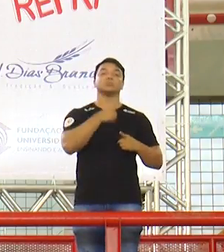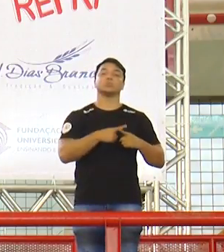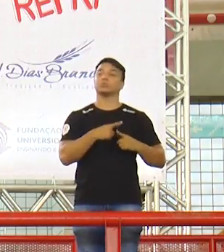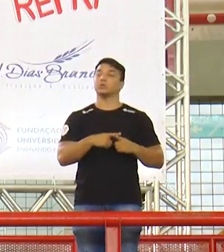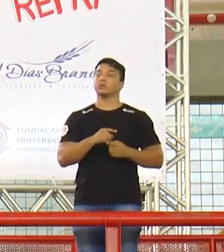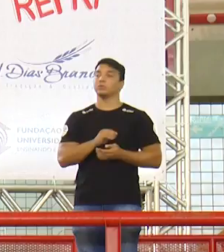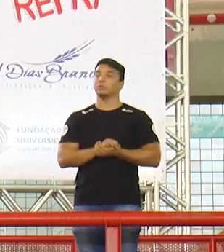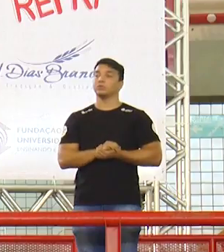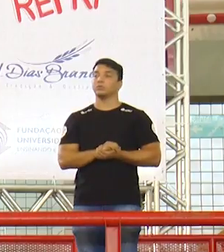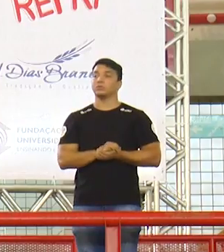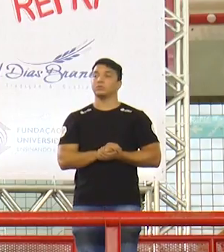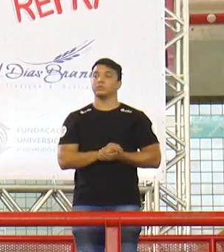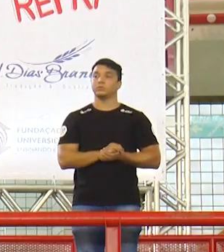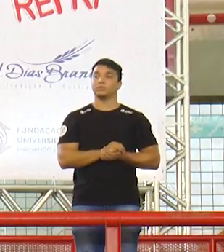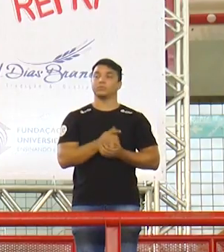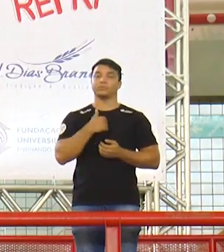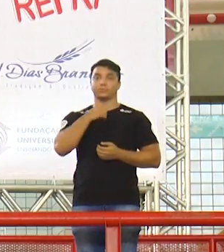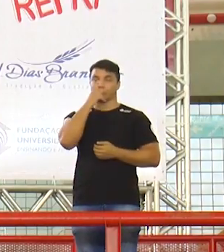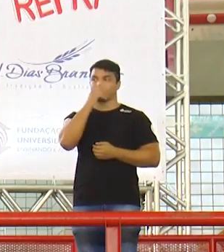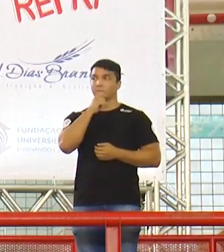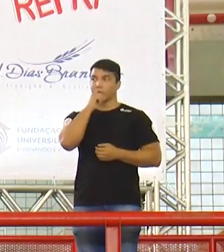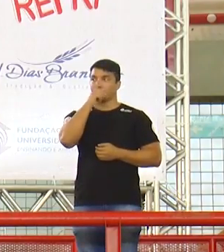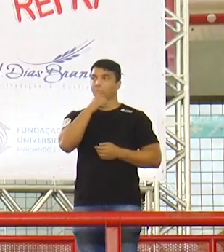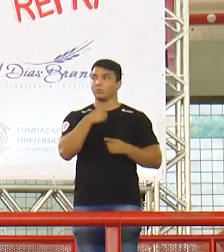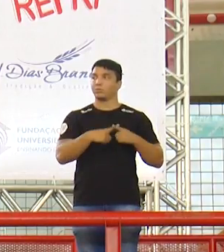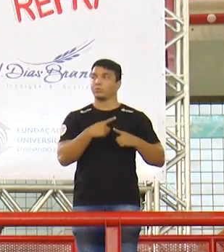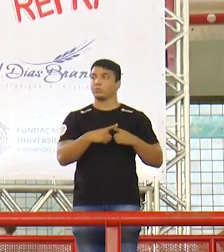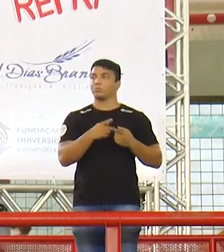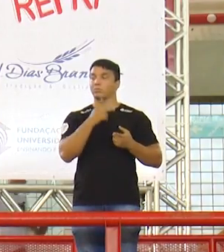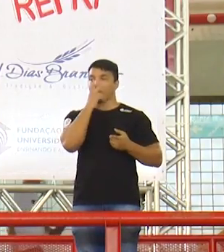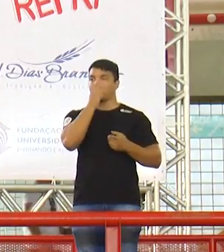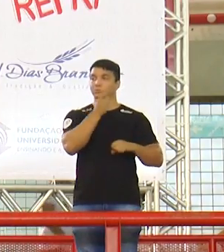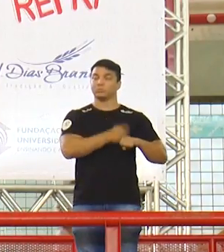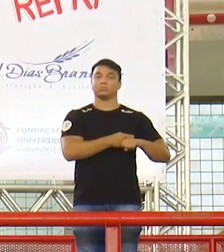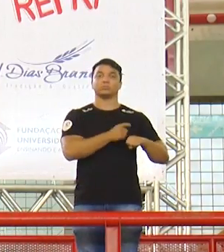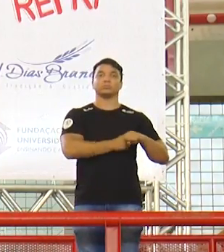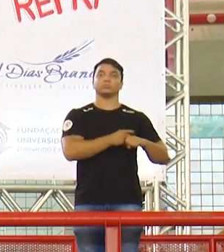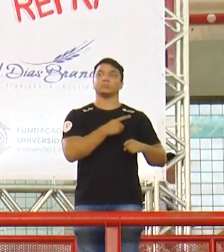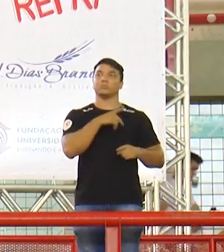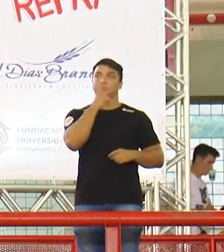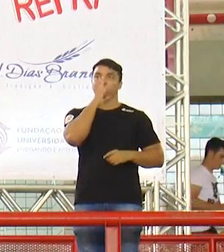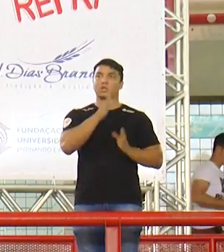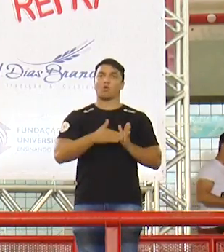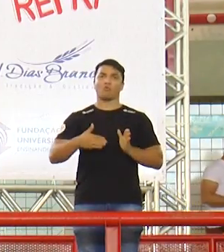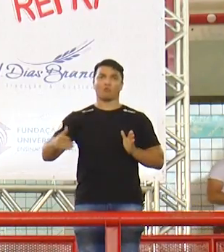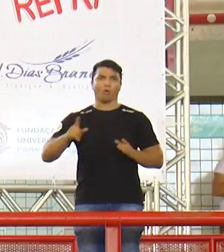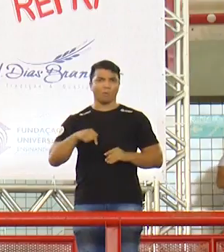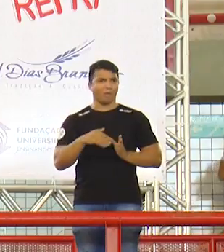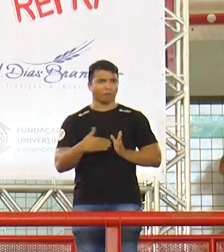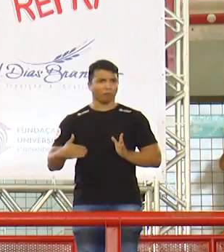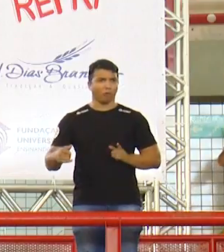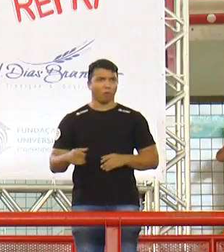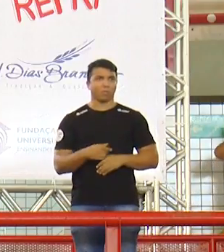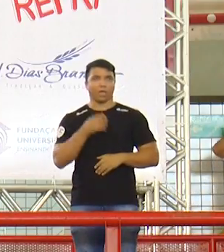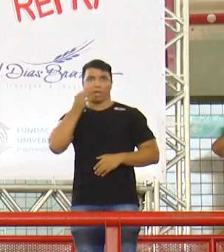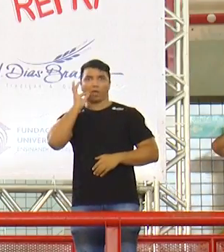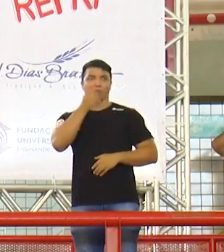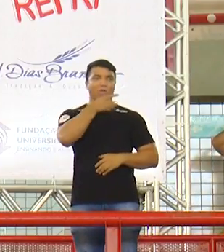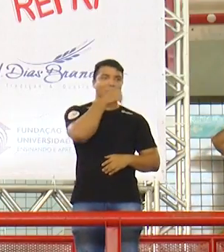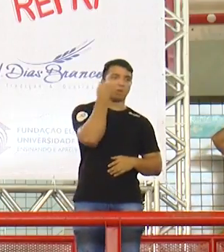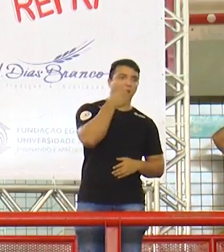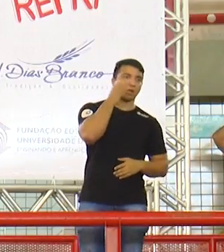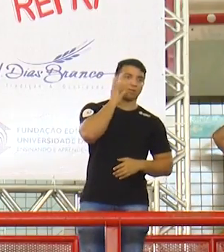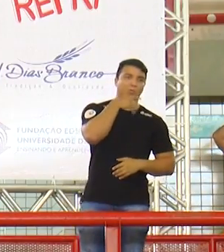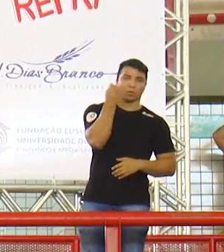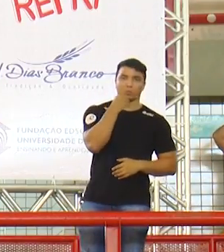argumente. Aí veio o argumento deles, muito sólido, né? Tá com fome, é? Café com pão,